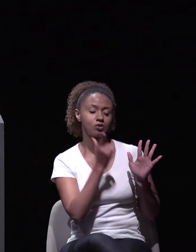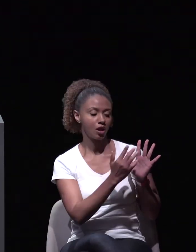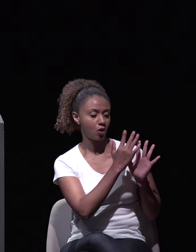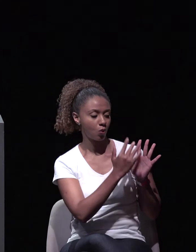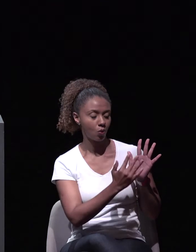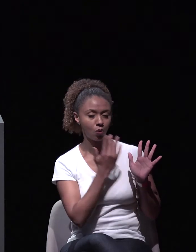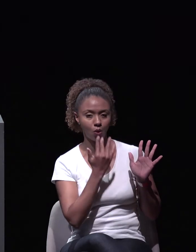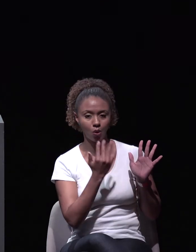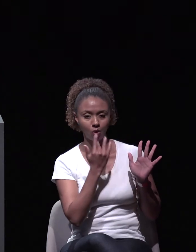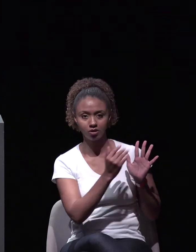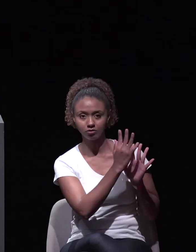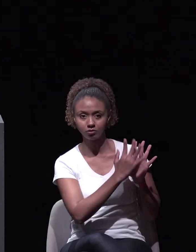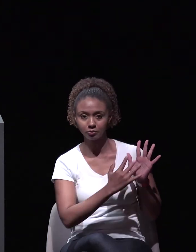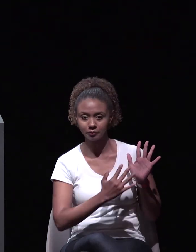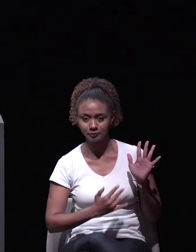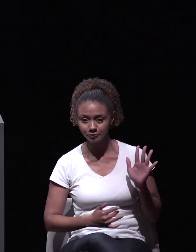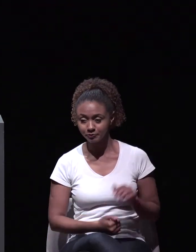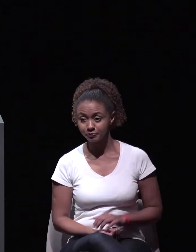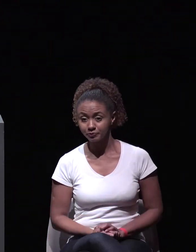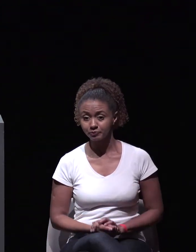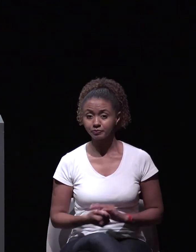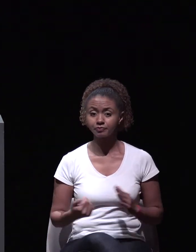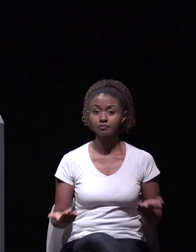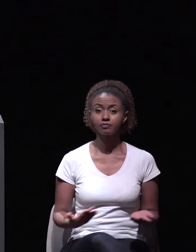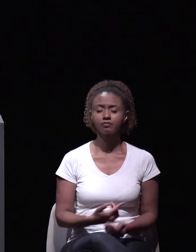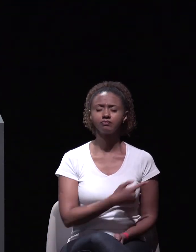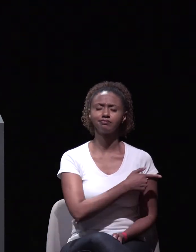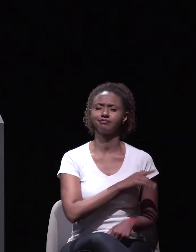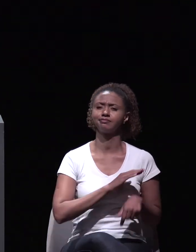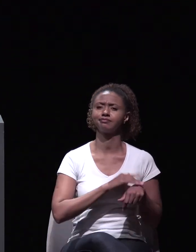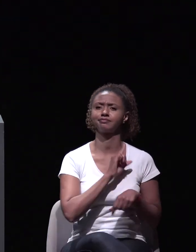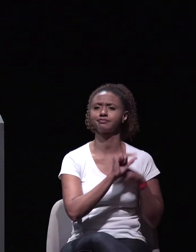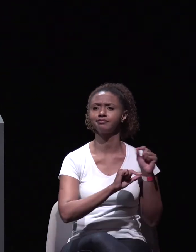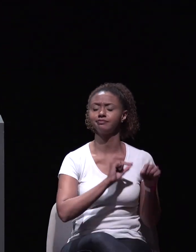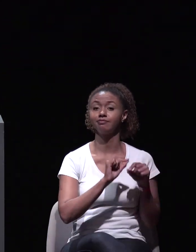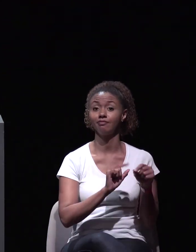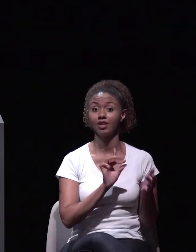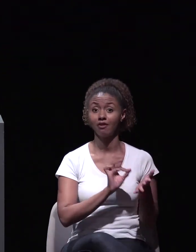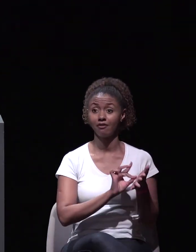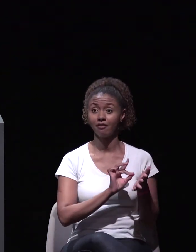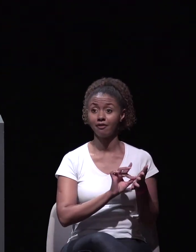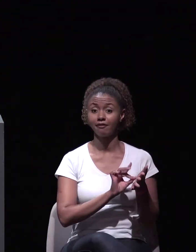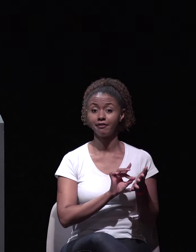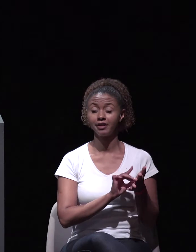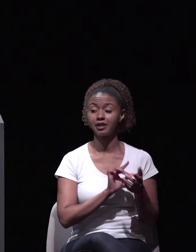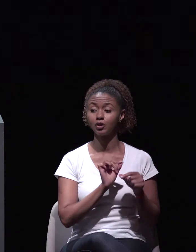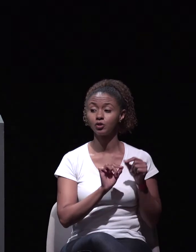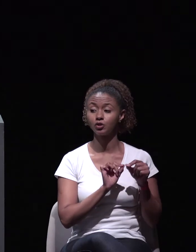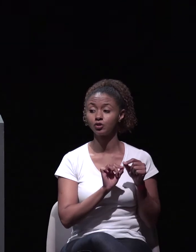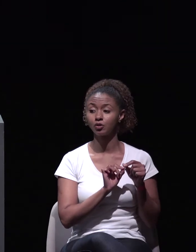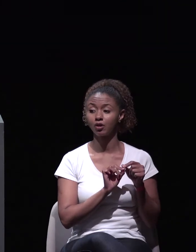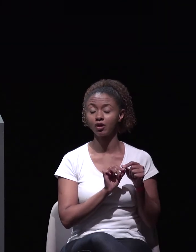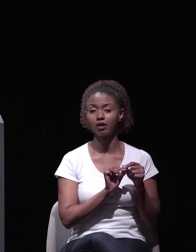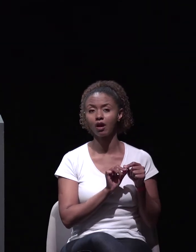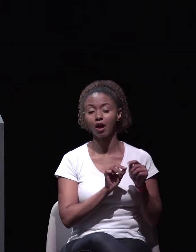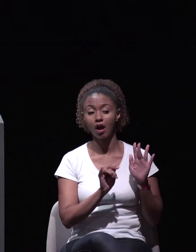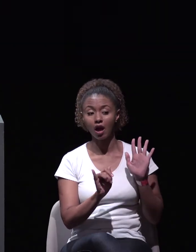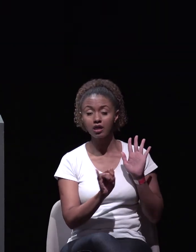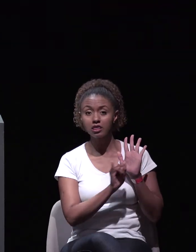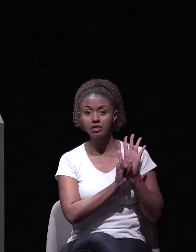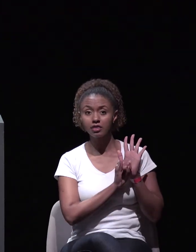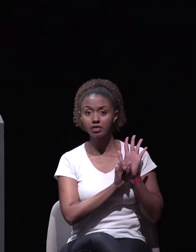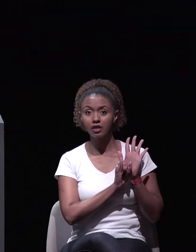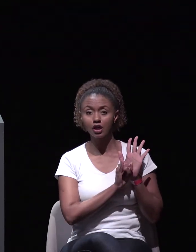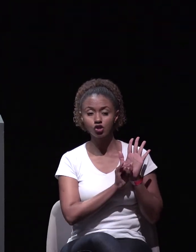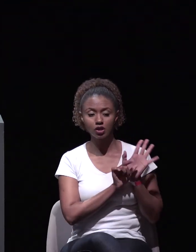né? Então, o que ele está fazendo? Ele está isolando aqui indicadores de identidade.